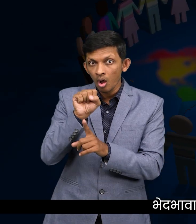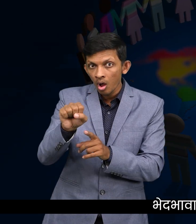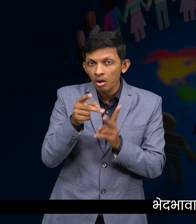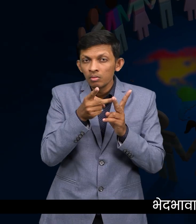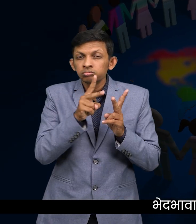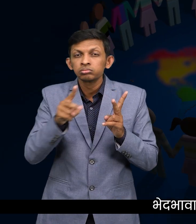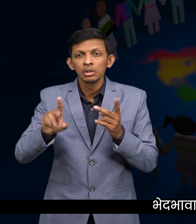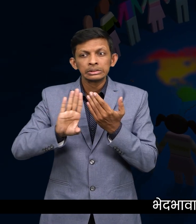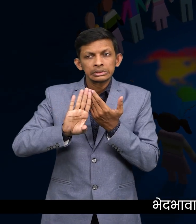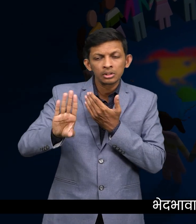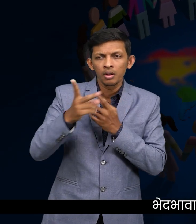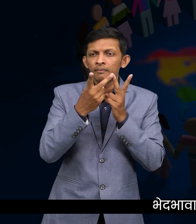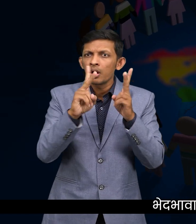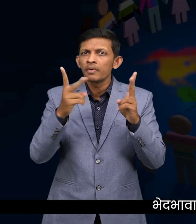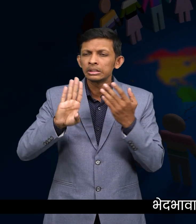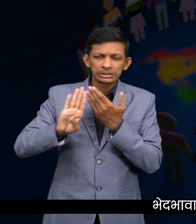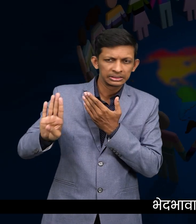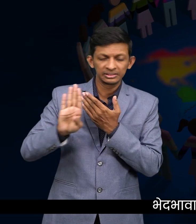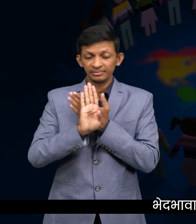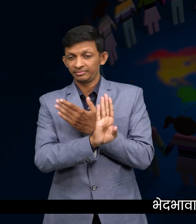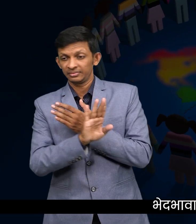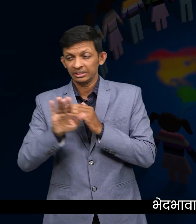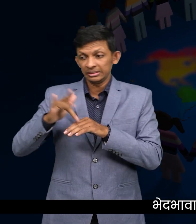भेदभावाचे विविध प्रकार ओळखा.